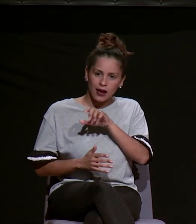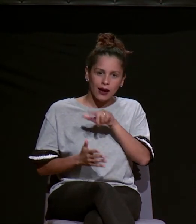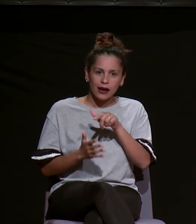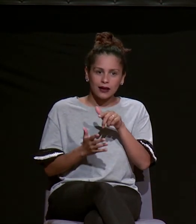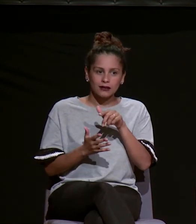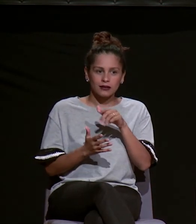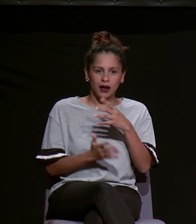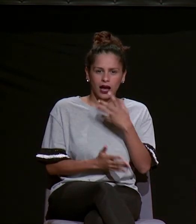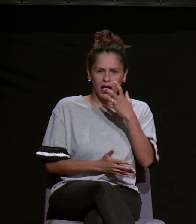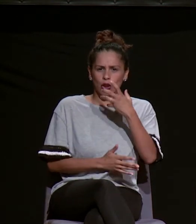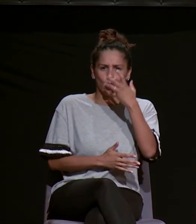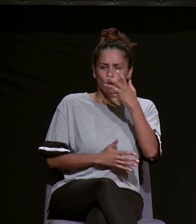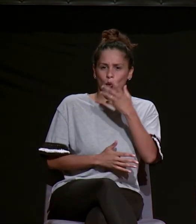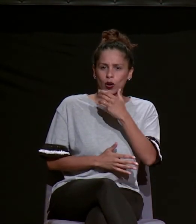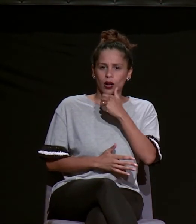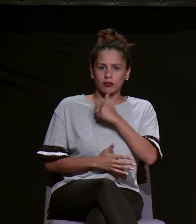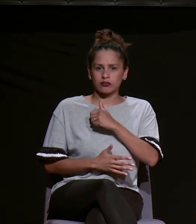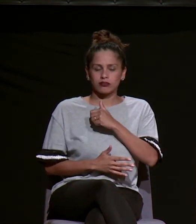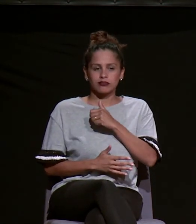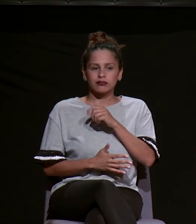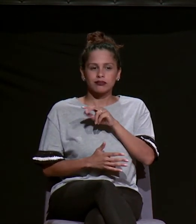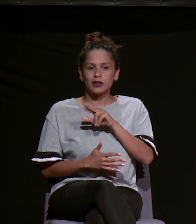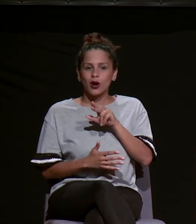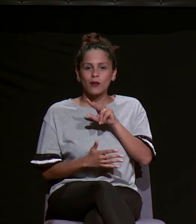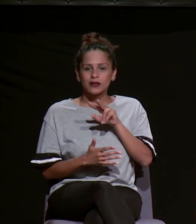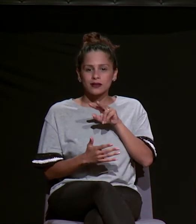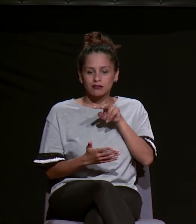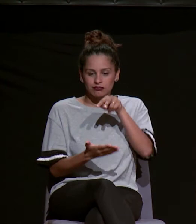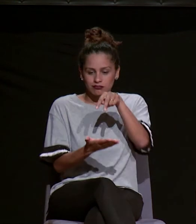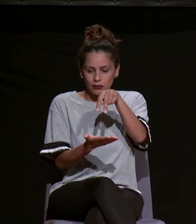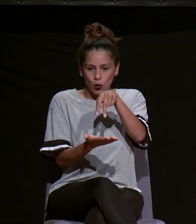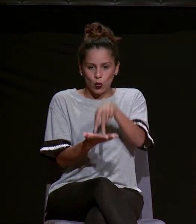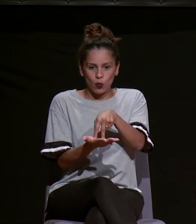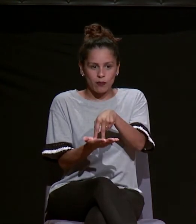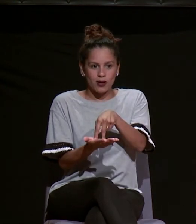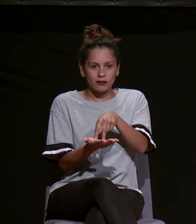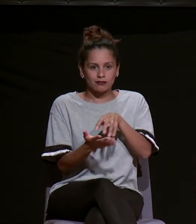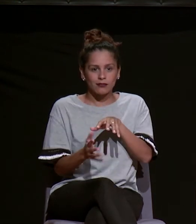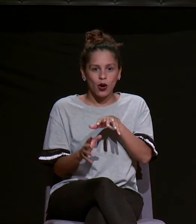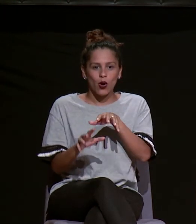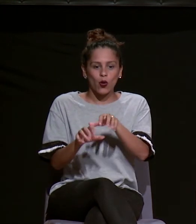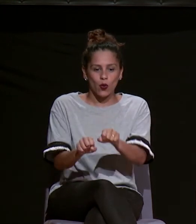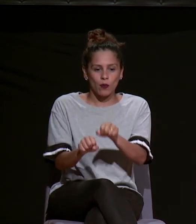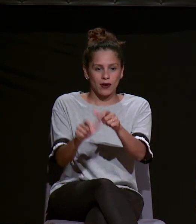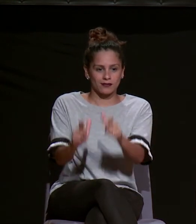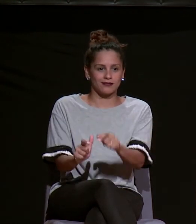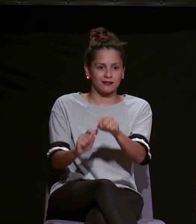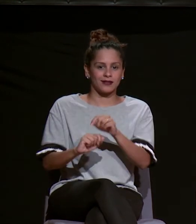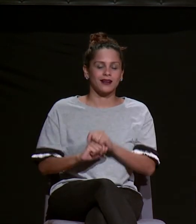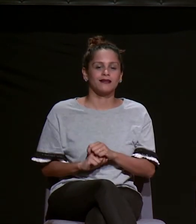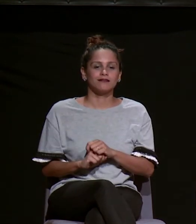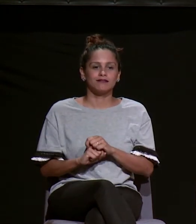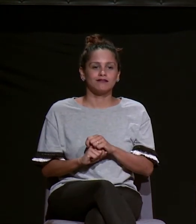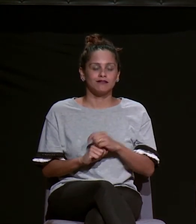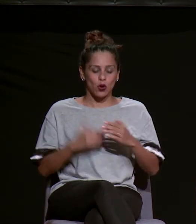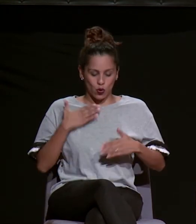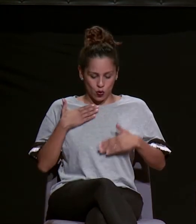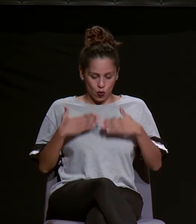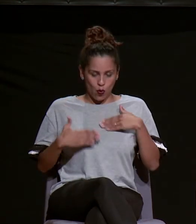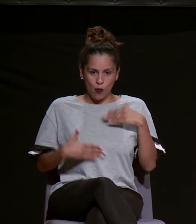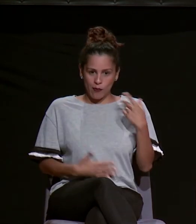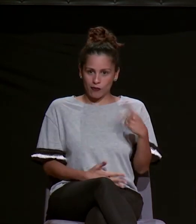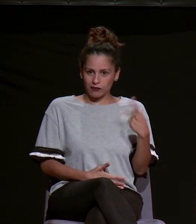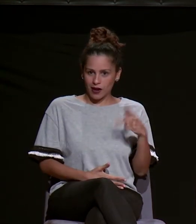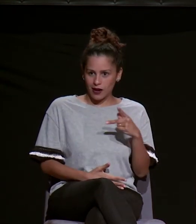um cantante, né, de alguém que ocupa um lugar de visibilidade, onde o corpo dela é acionado, onde a